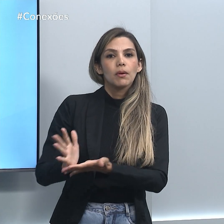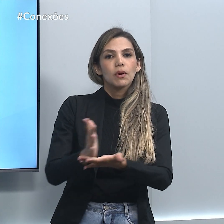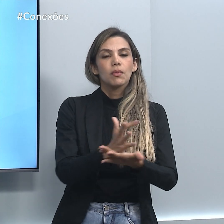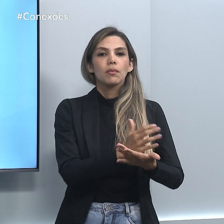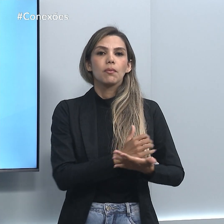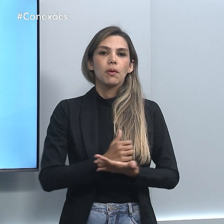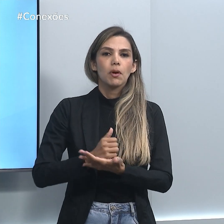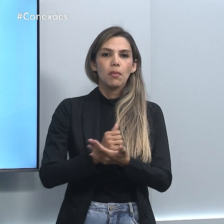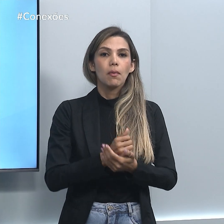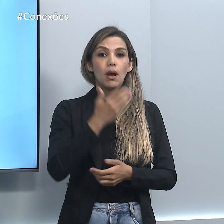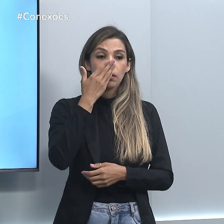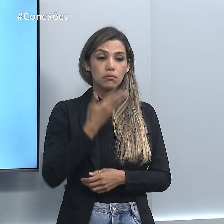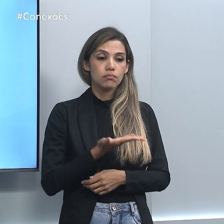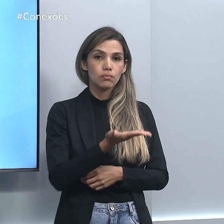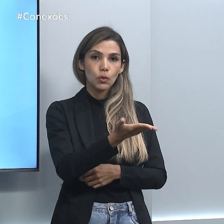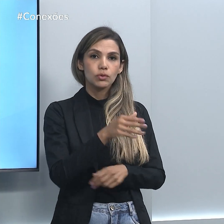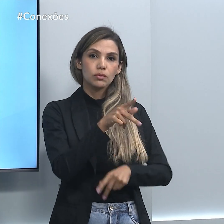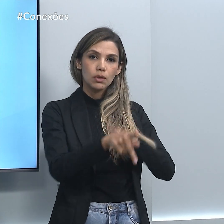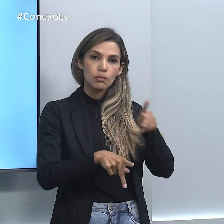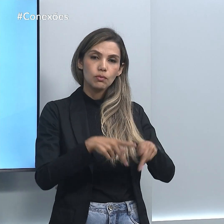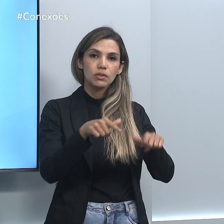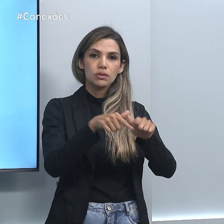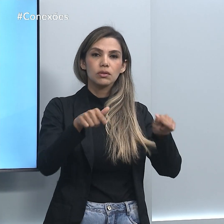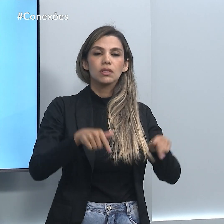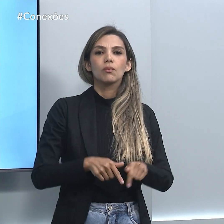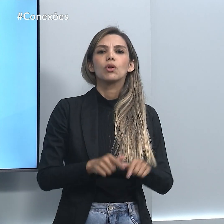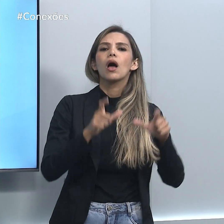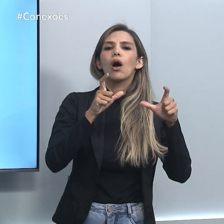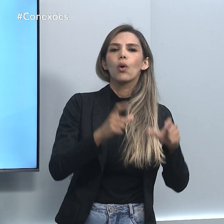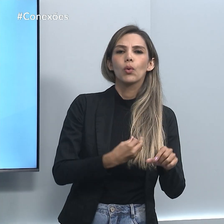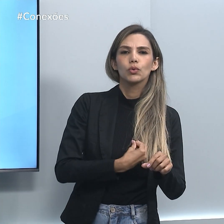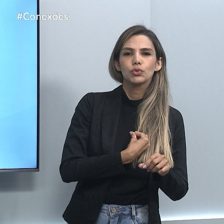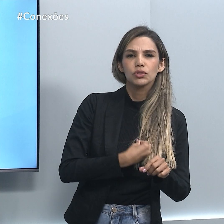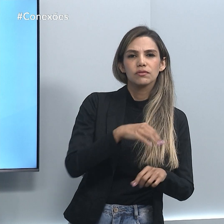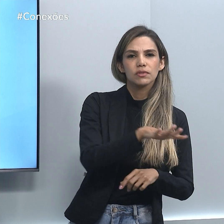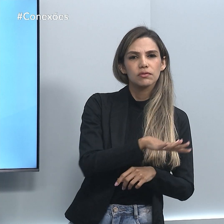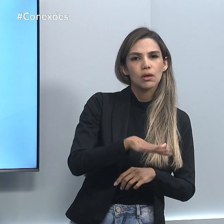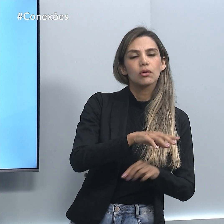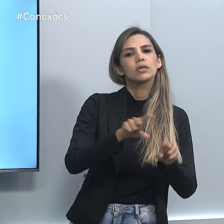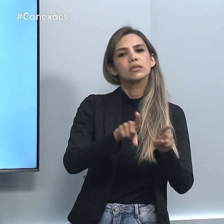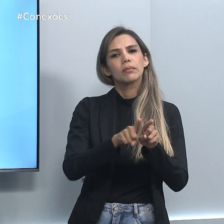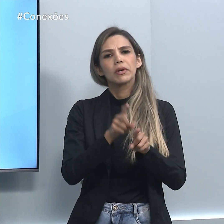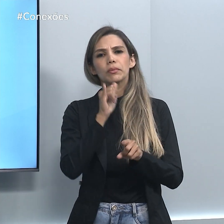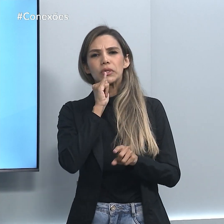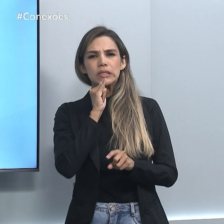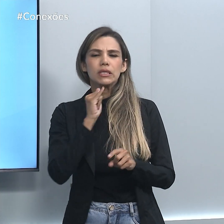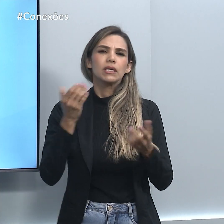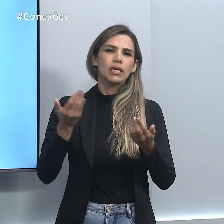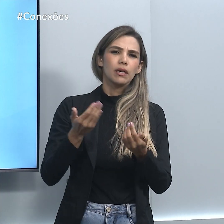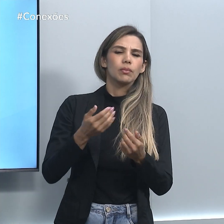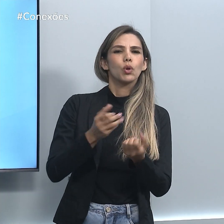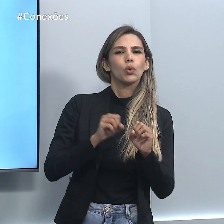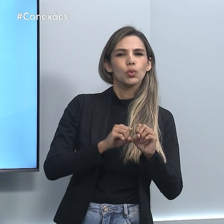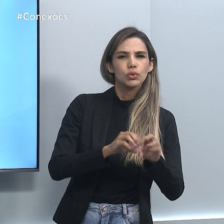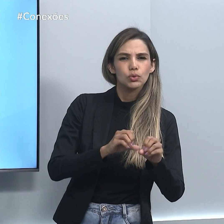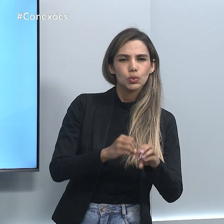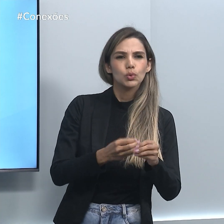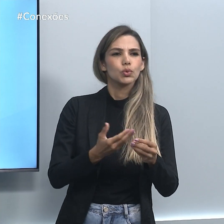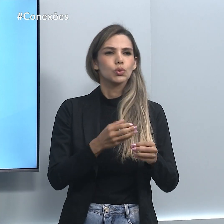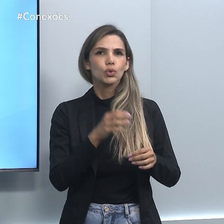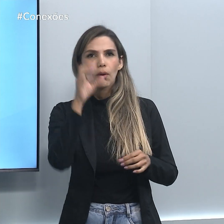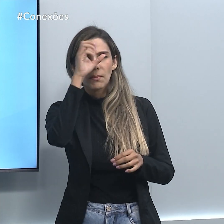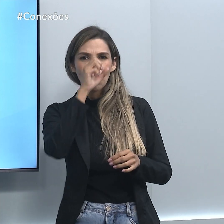segmentados dessa população, segundo a área da residência, e também aborda temas como escolaridade, saneamento